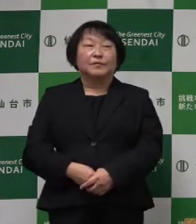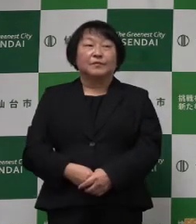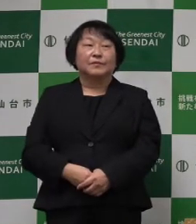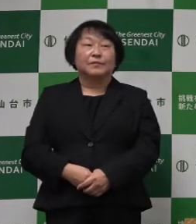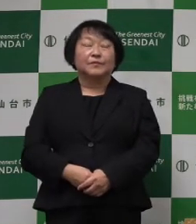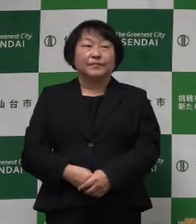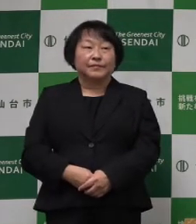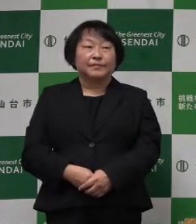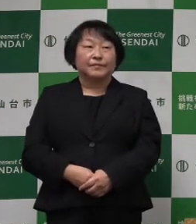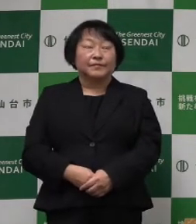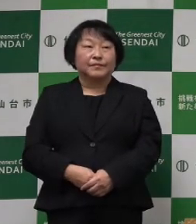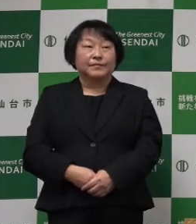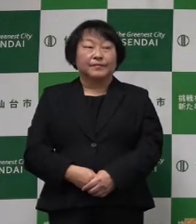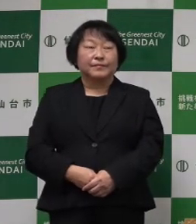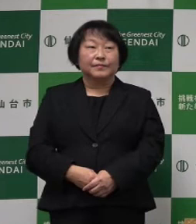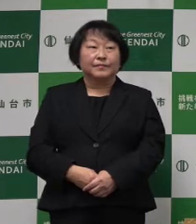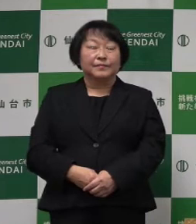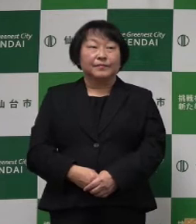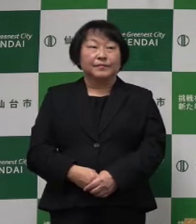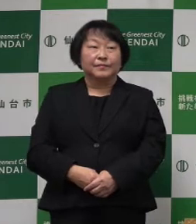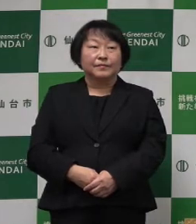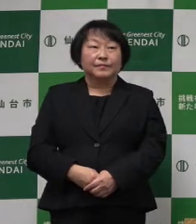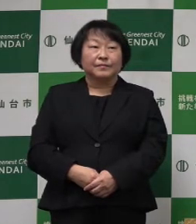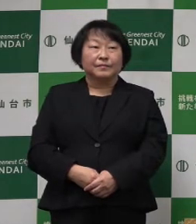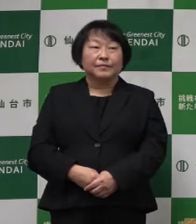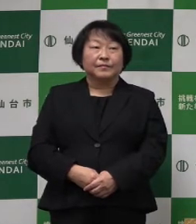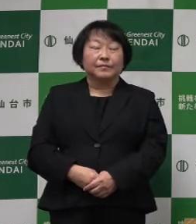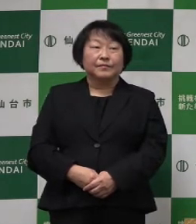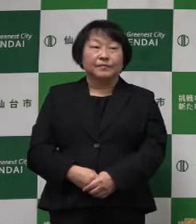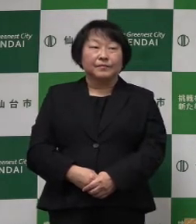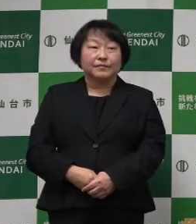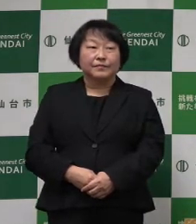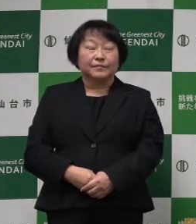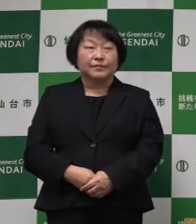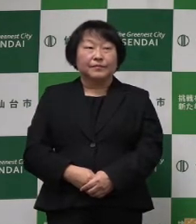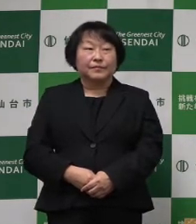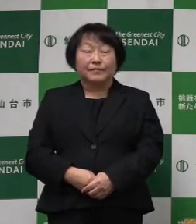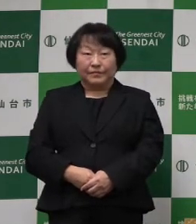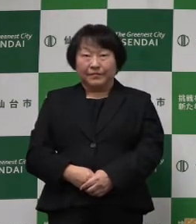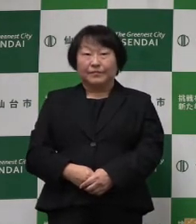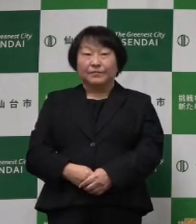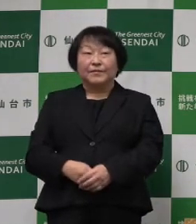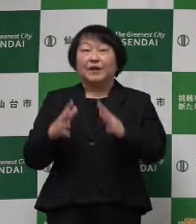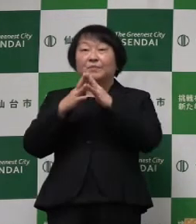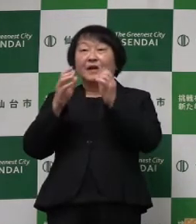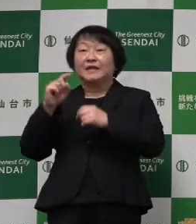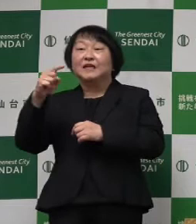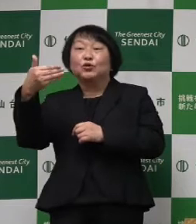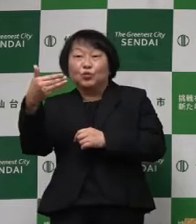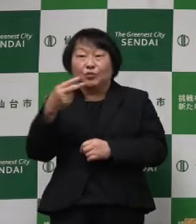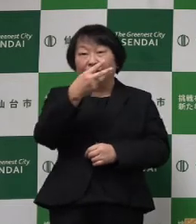ちょっと身近な部分で、 はい、 お伺いします。まずですね、1区、2区、宮城1区、